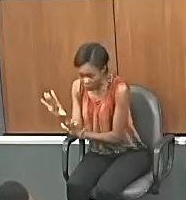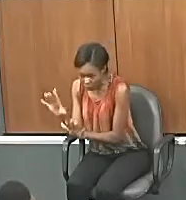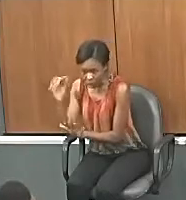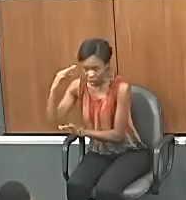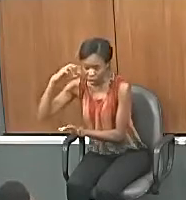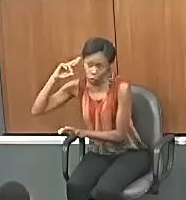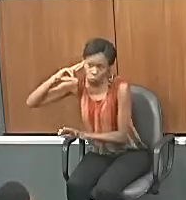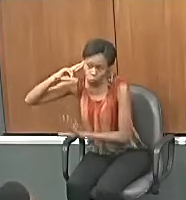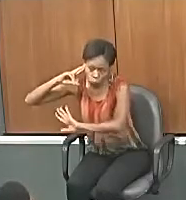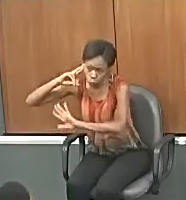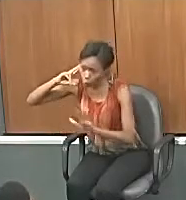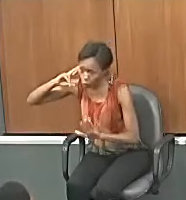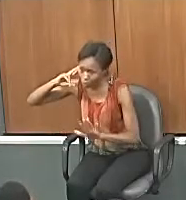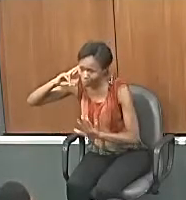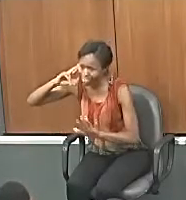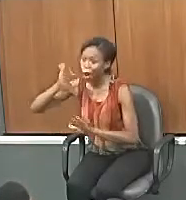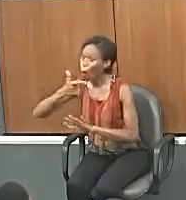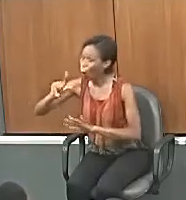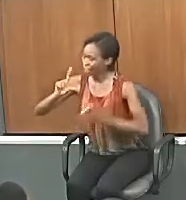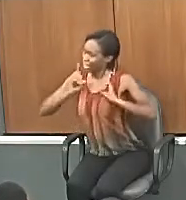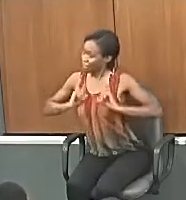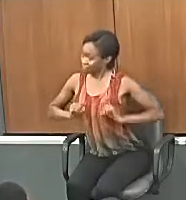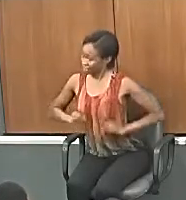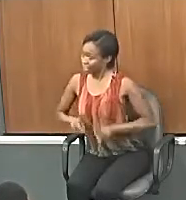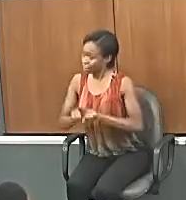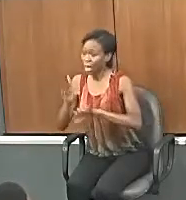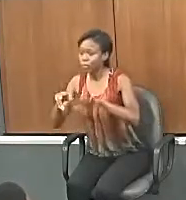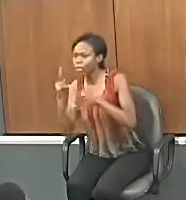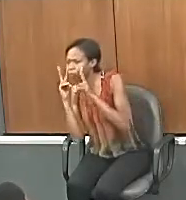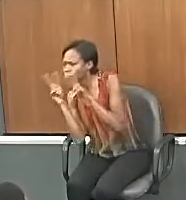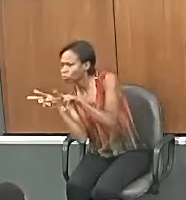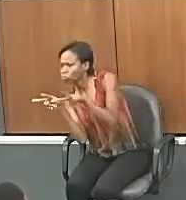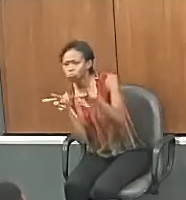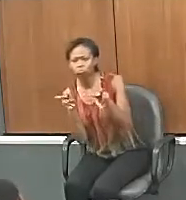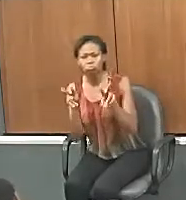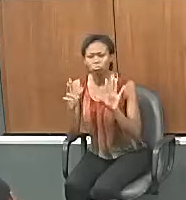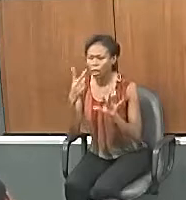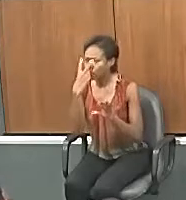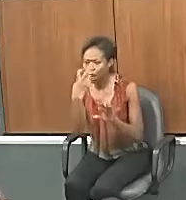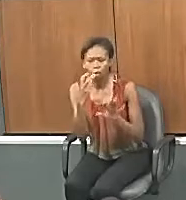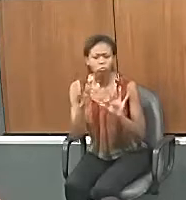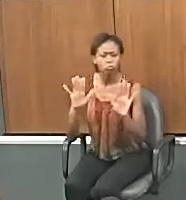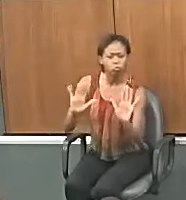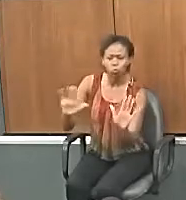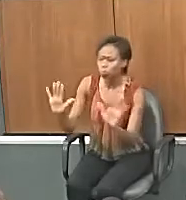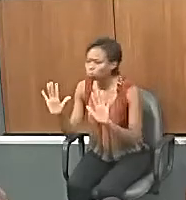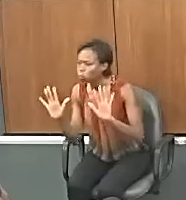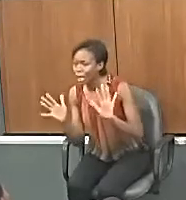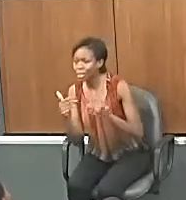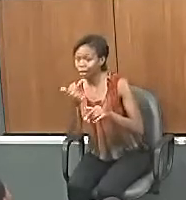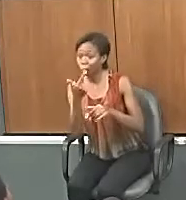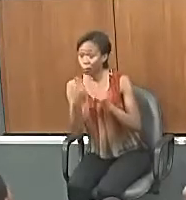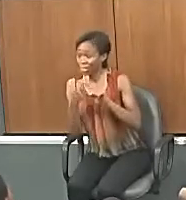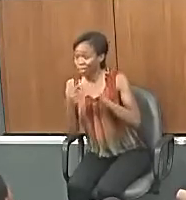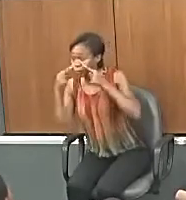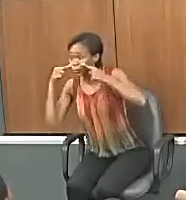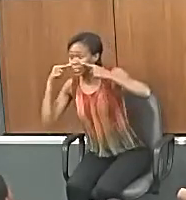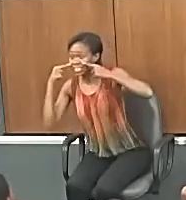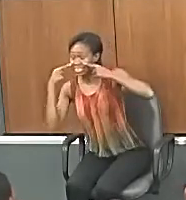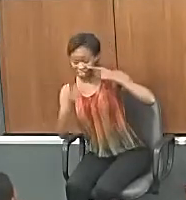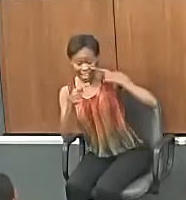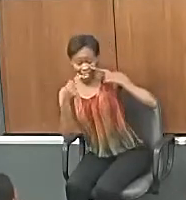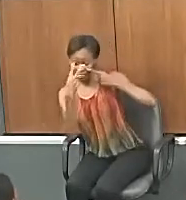aí se não é uma deficiência tão aparente por exemplo o caso da deficiência visual e você tem aquela modalidade do futebol para cegos